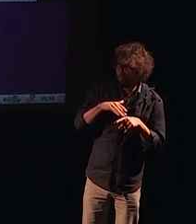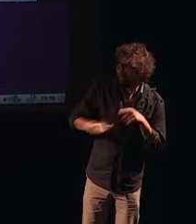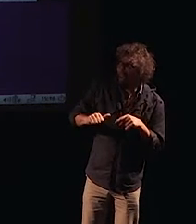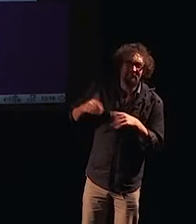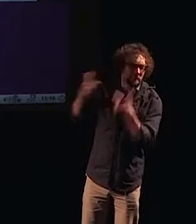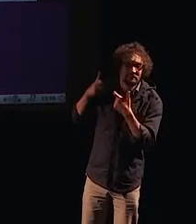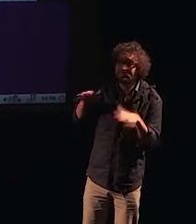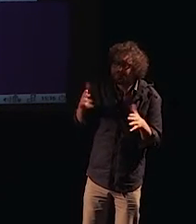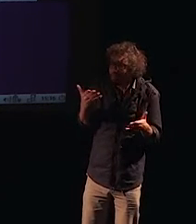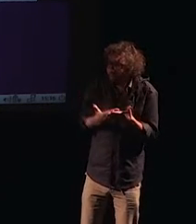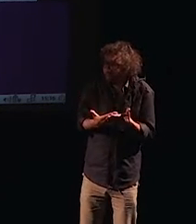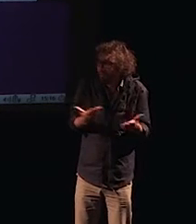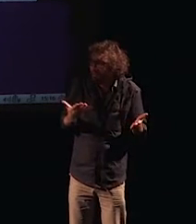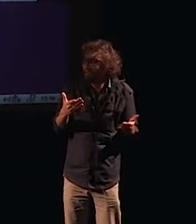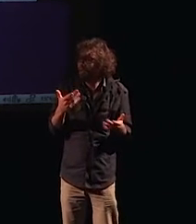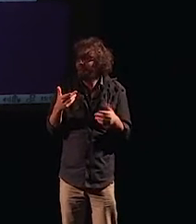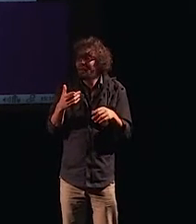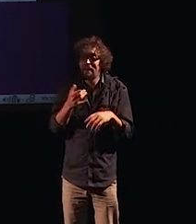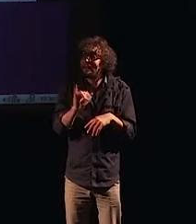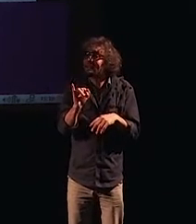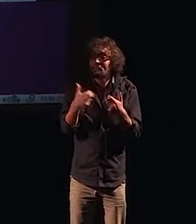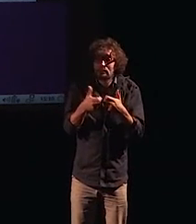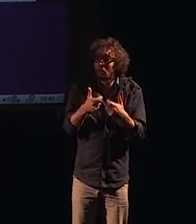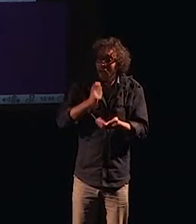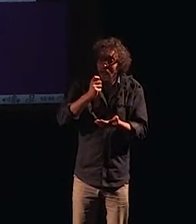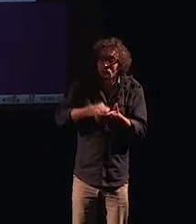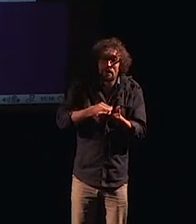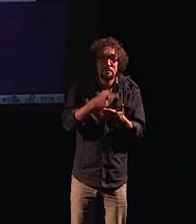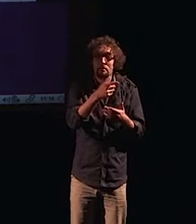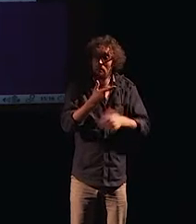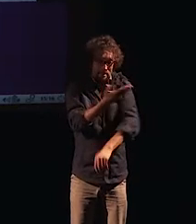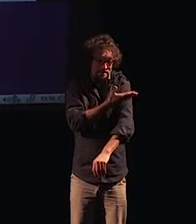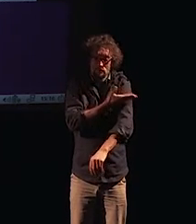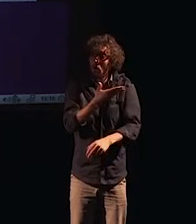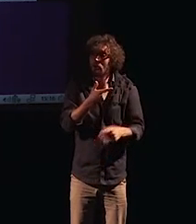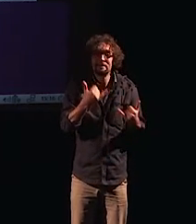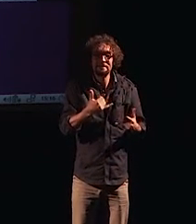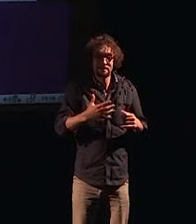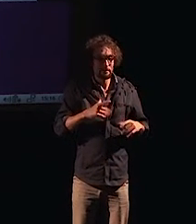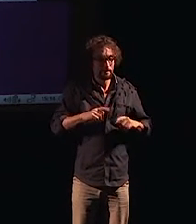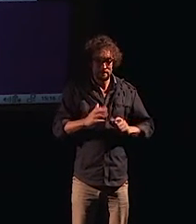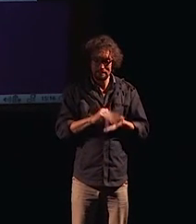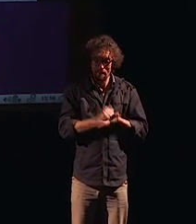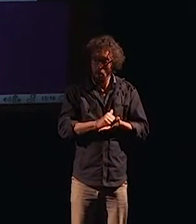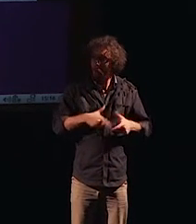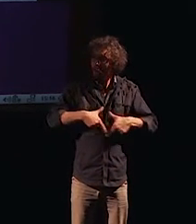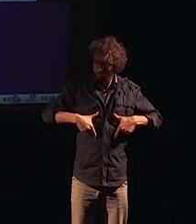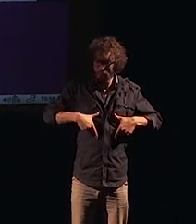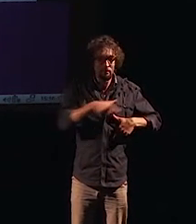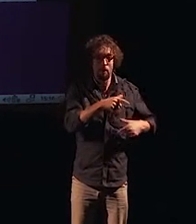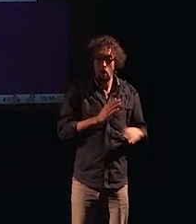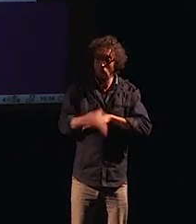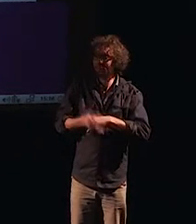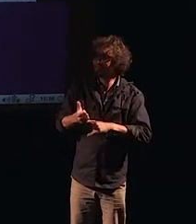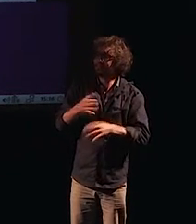un t-shirt Capitole à 14h22 puis est arrivé dans cette salle de conf? Ça permet de produire du pouvoir. Ou qui a appelé son